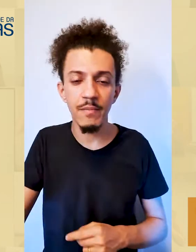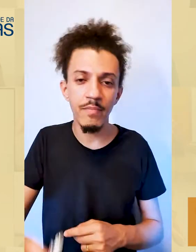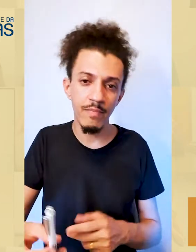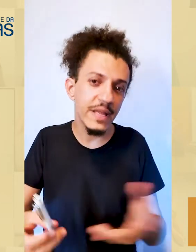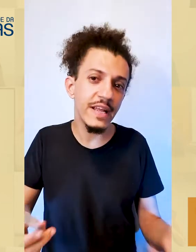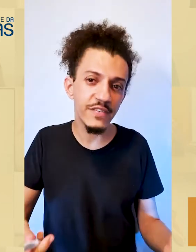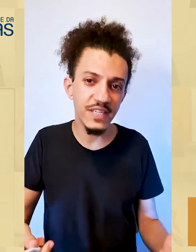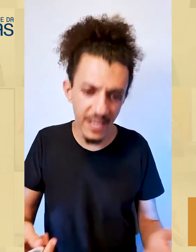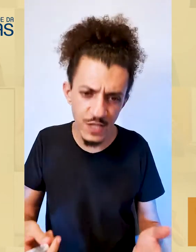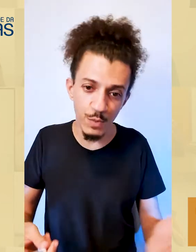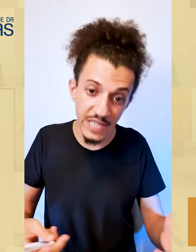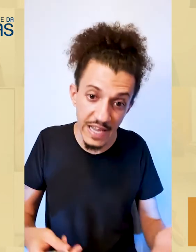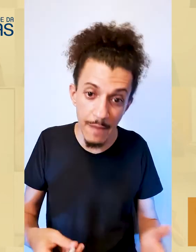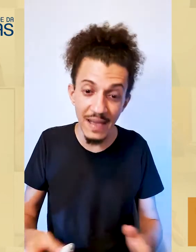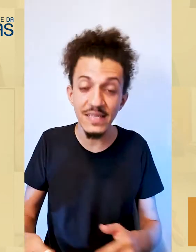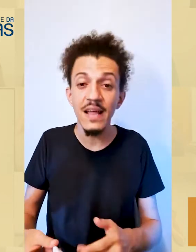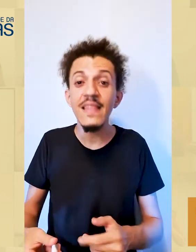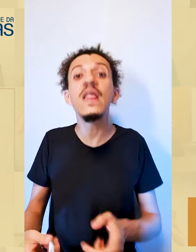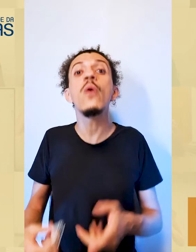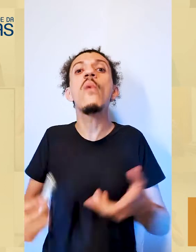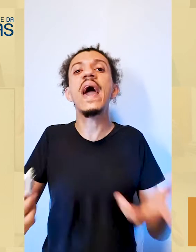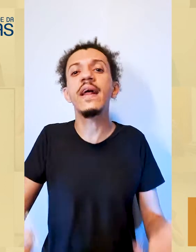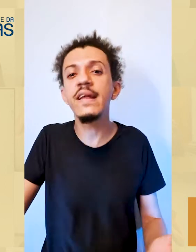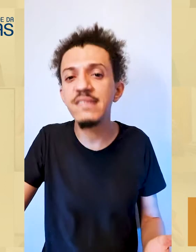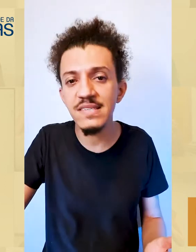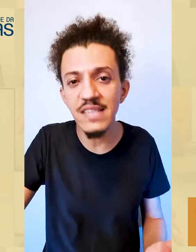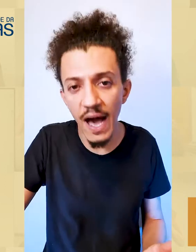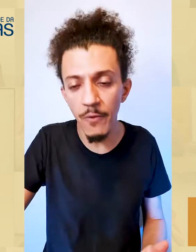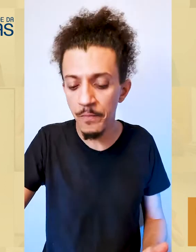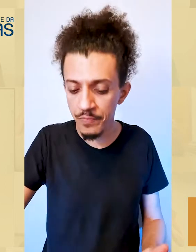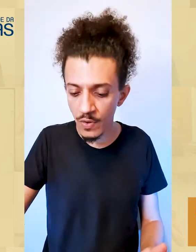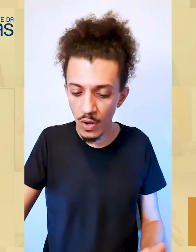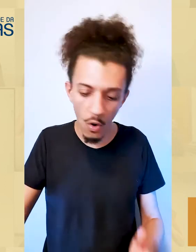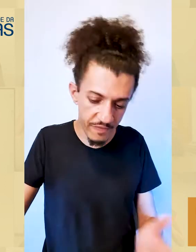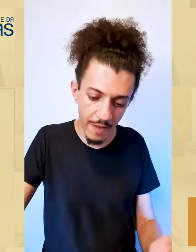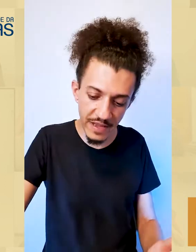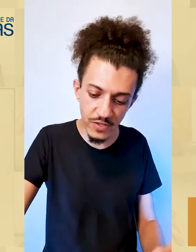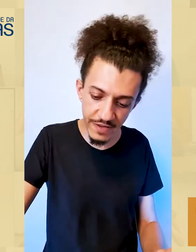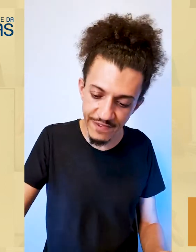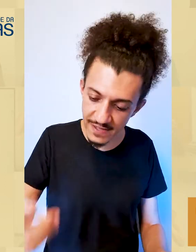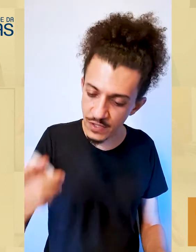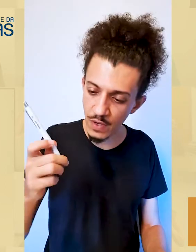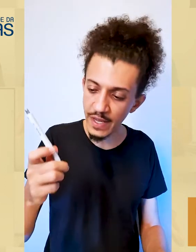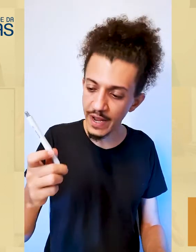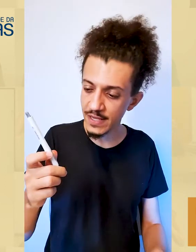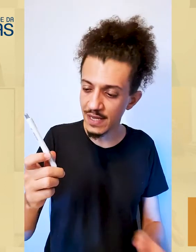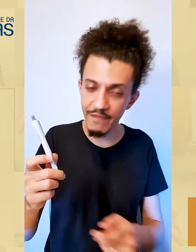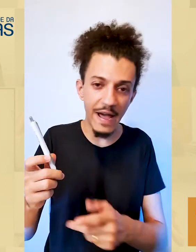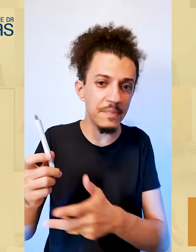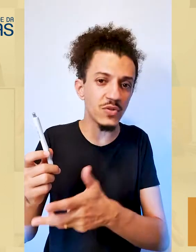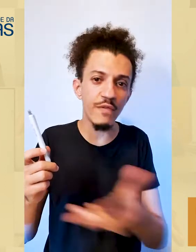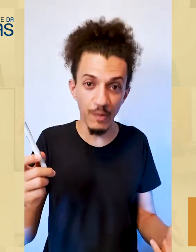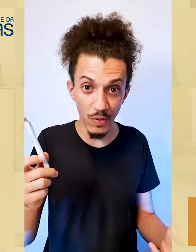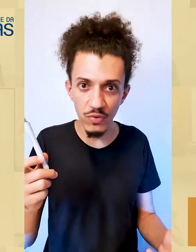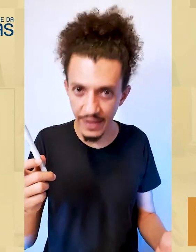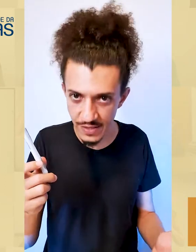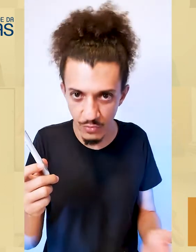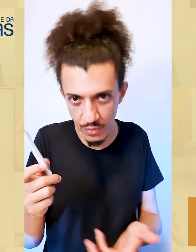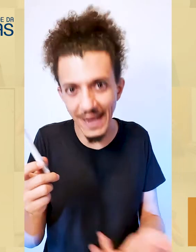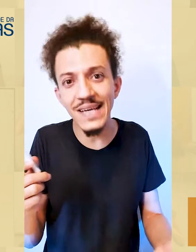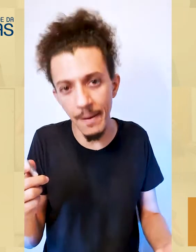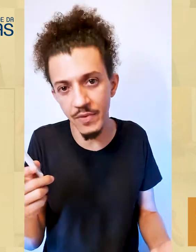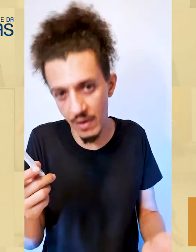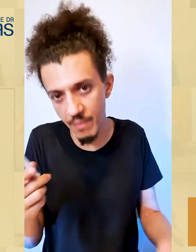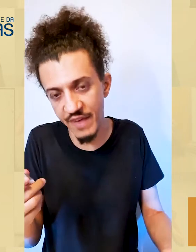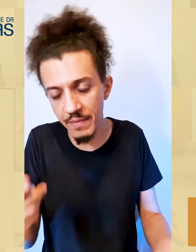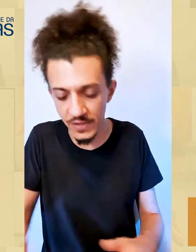caneta. Poderia se fazer isso? Poderia, mas não era necessário. Obviamente, se você faz isso com a criança, ela vai absorver o português muito